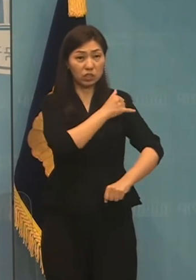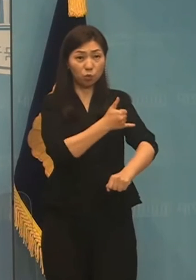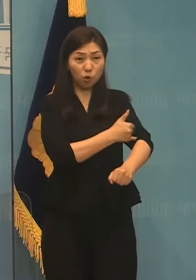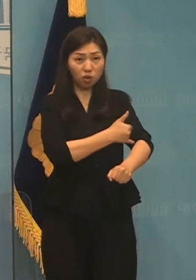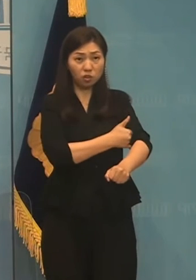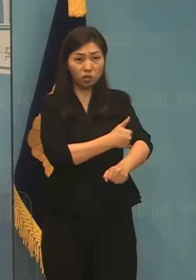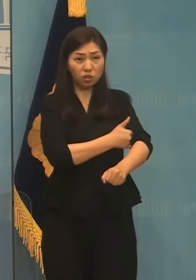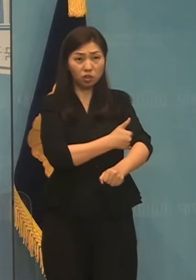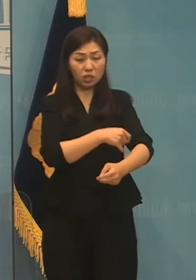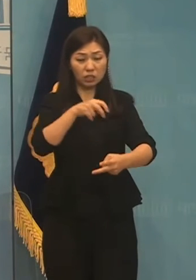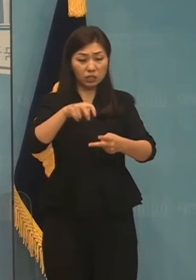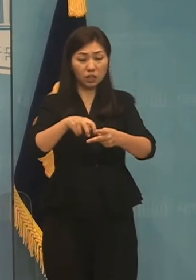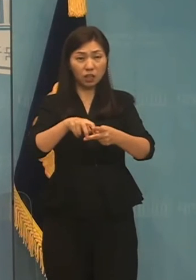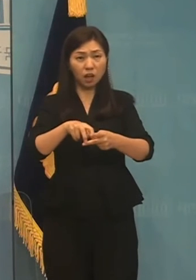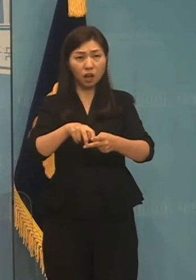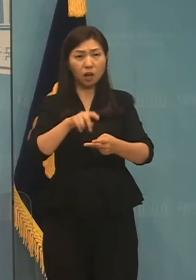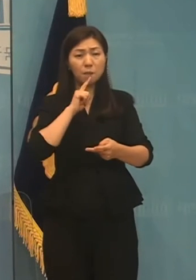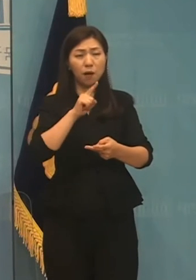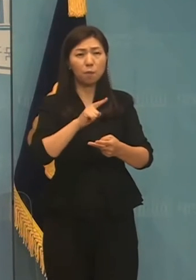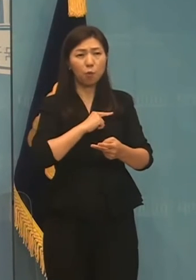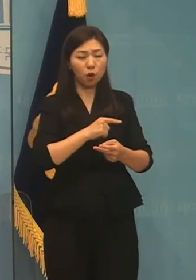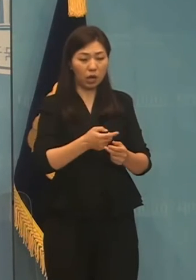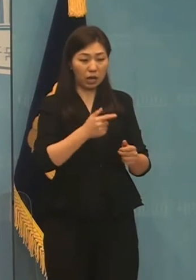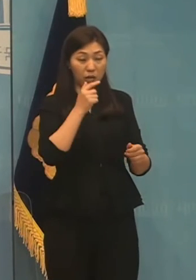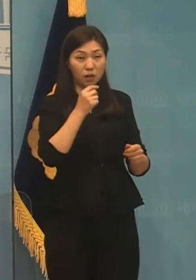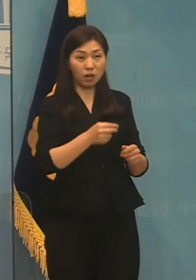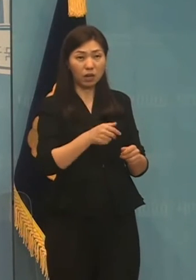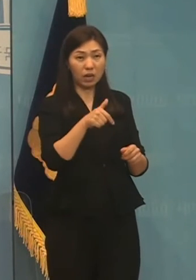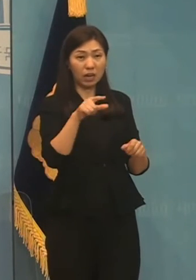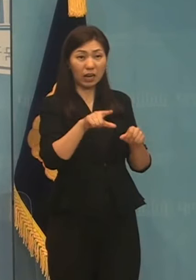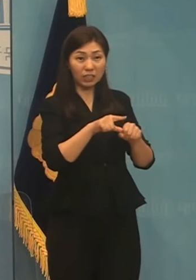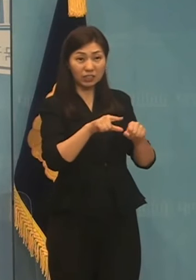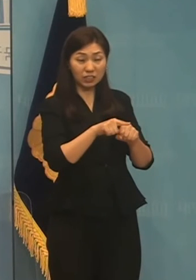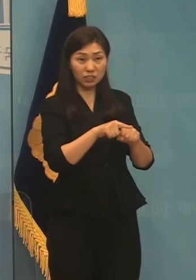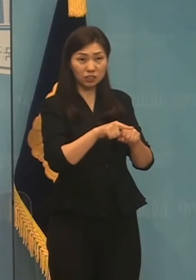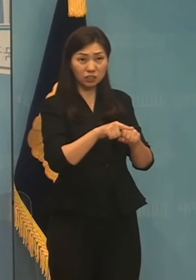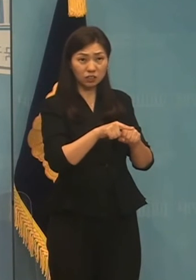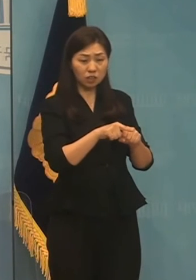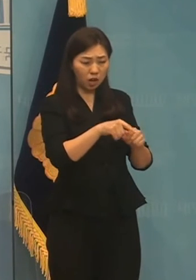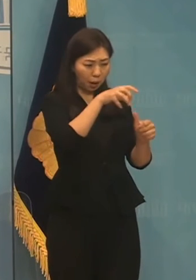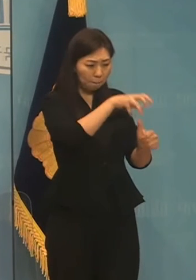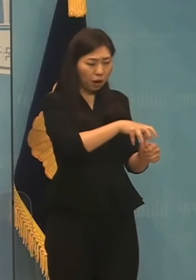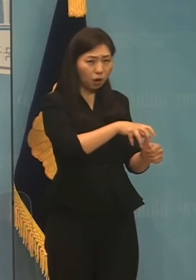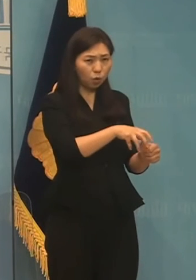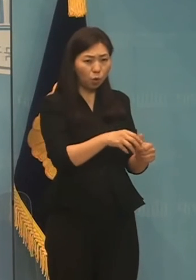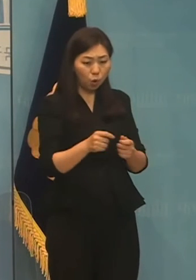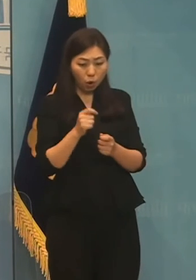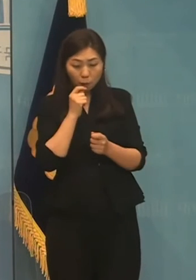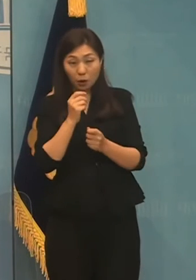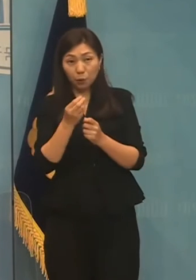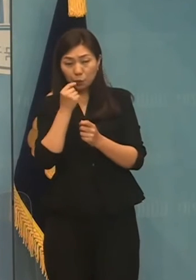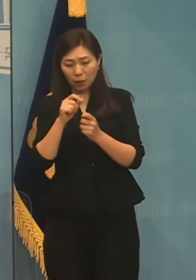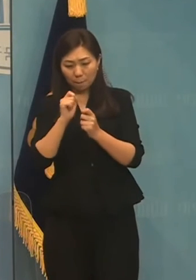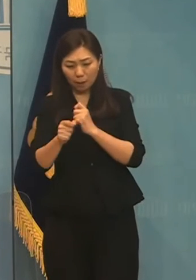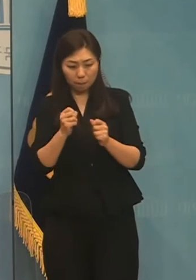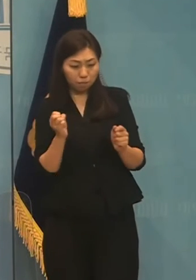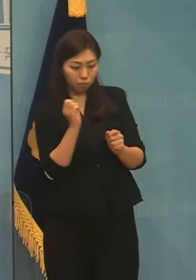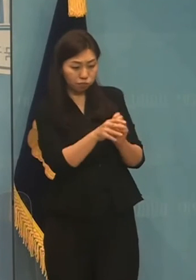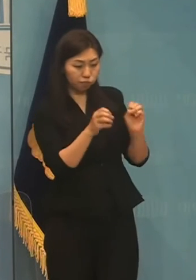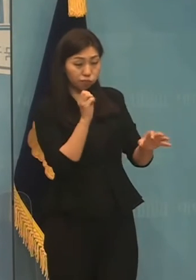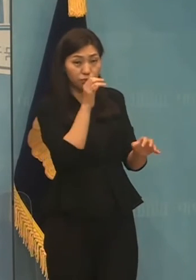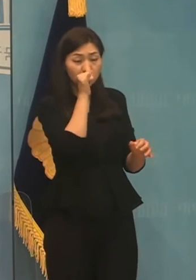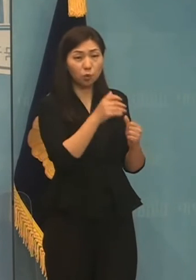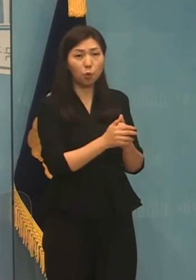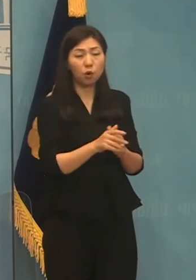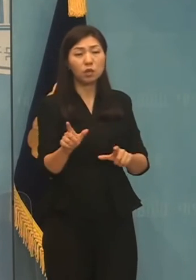힐 을 강력 아 종이에 불을 붙여 번지는 9 행거 있었고 실제 이어 생활 어